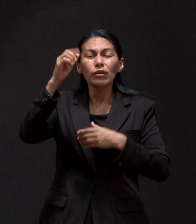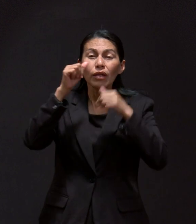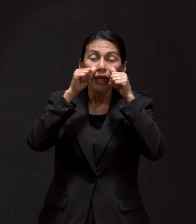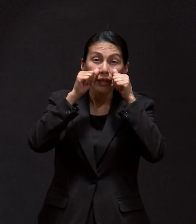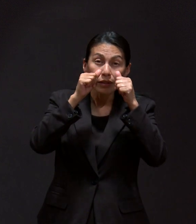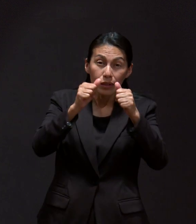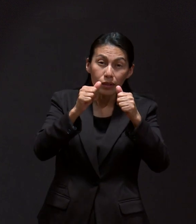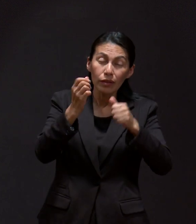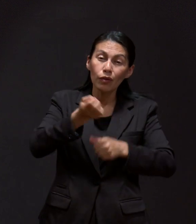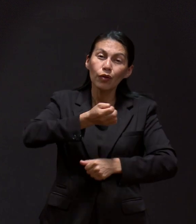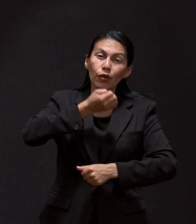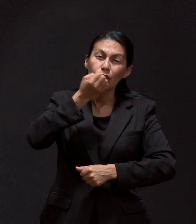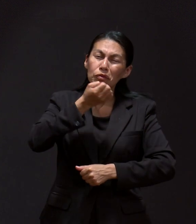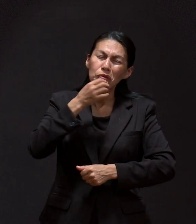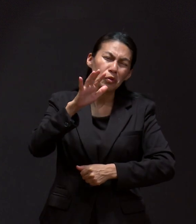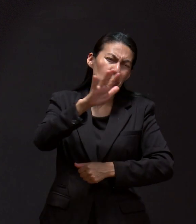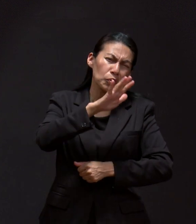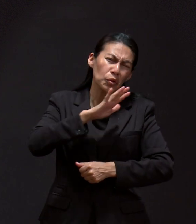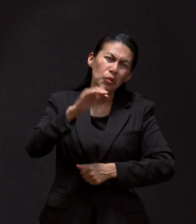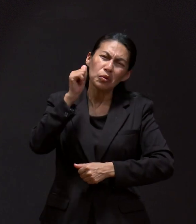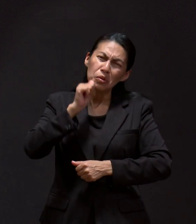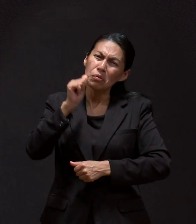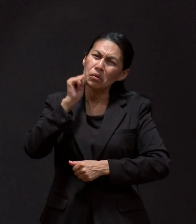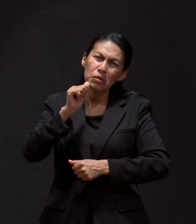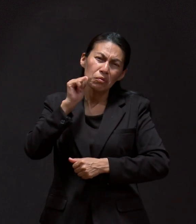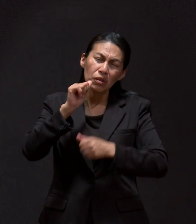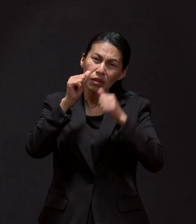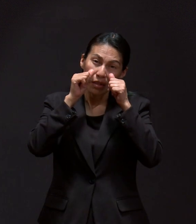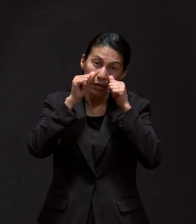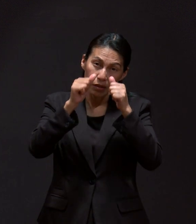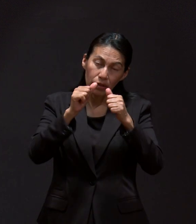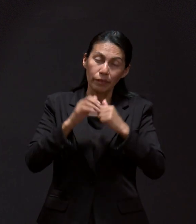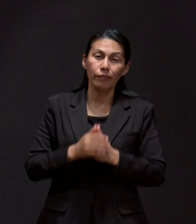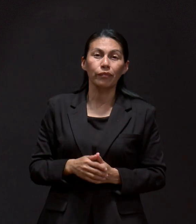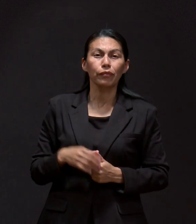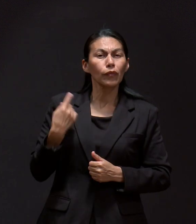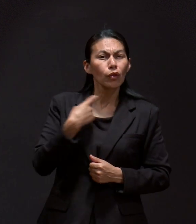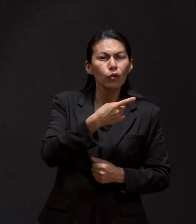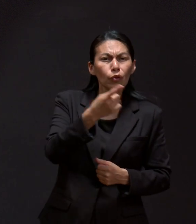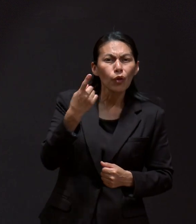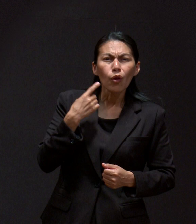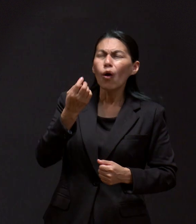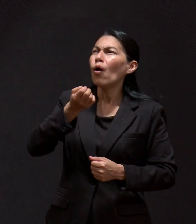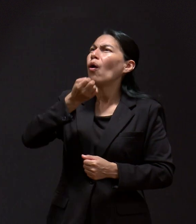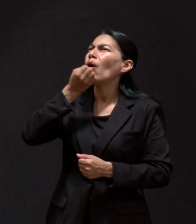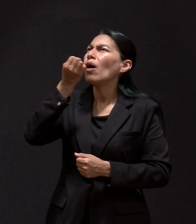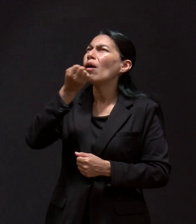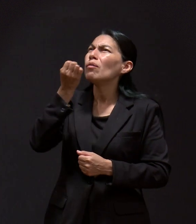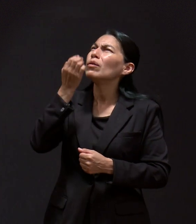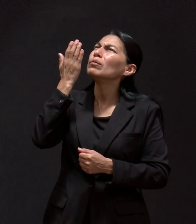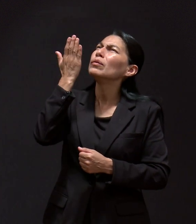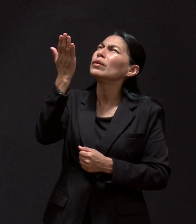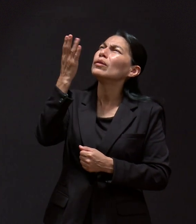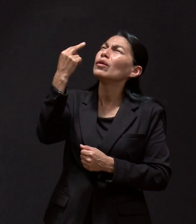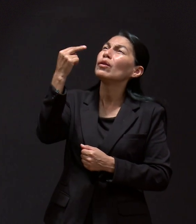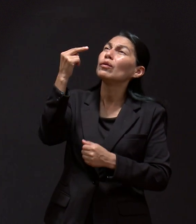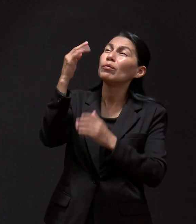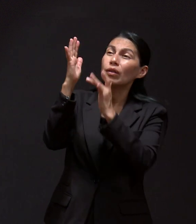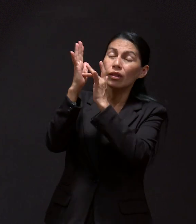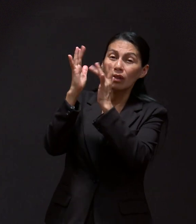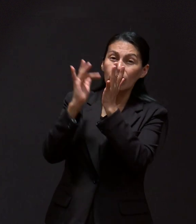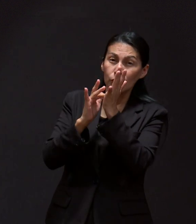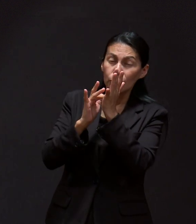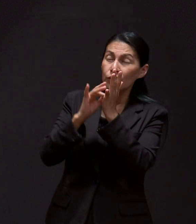dios nos va a escuchar nuestros pedidos de oración cuando lo hacemos en el nombre de jesús bajo